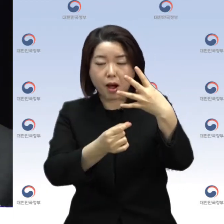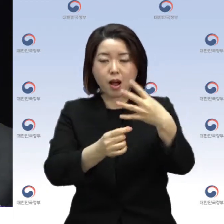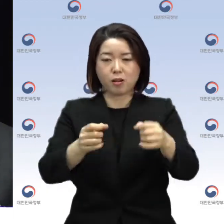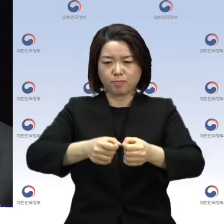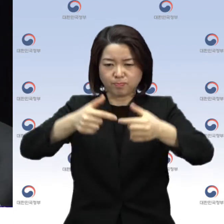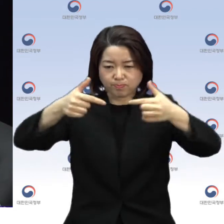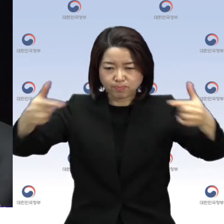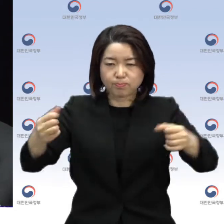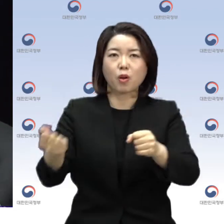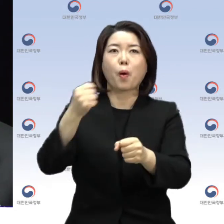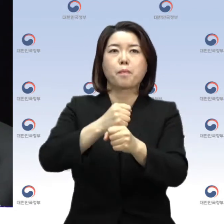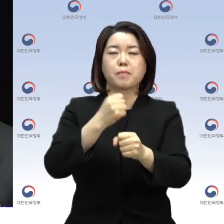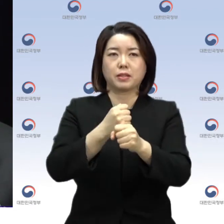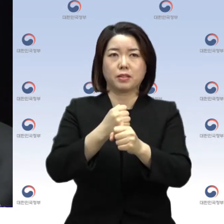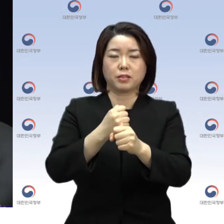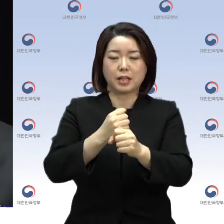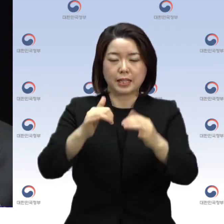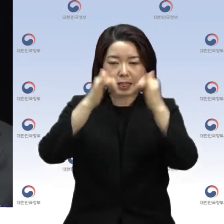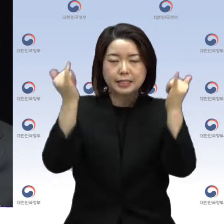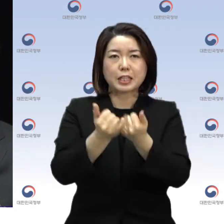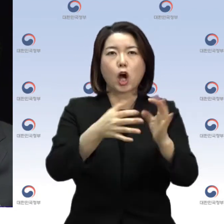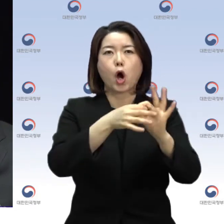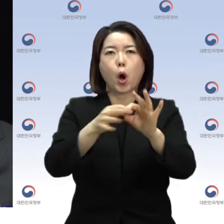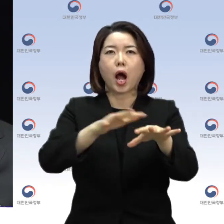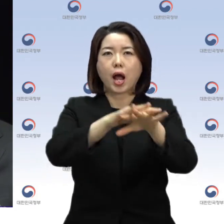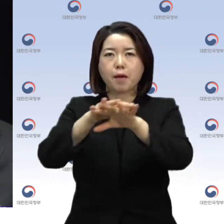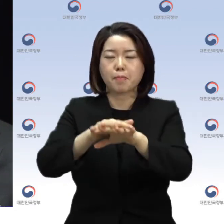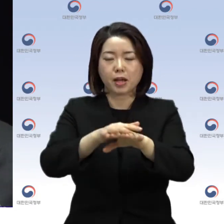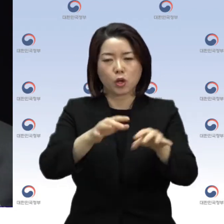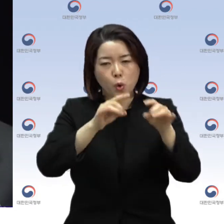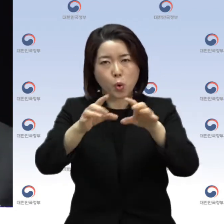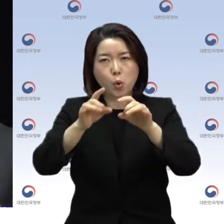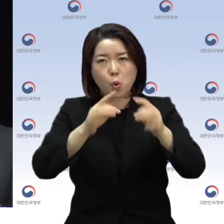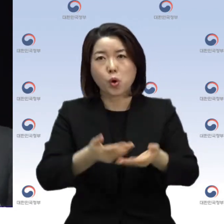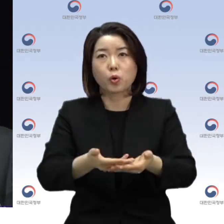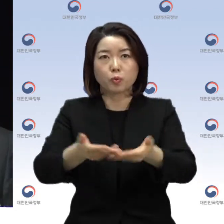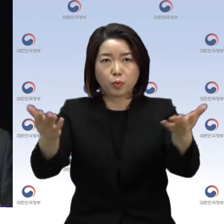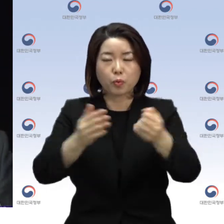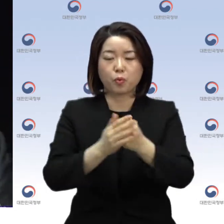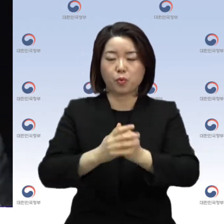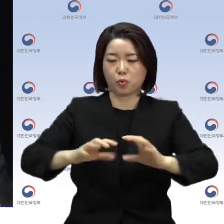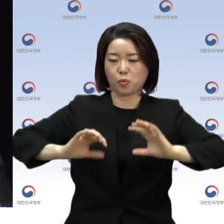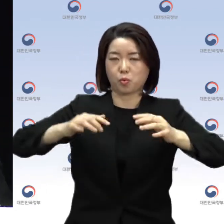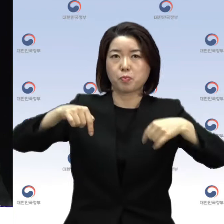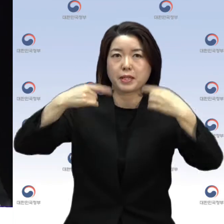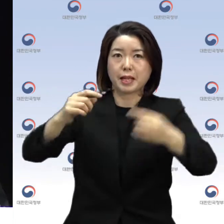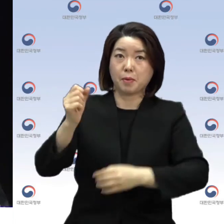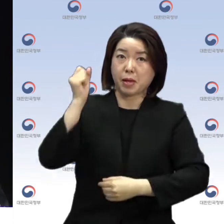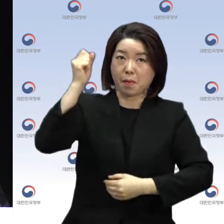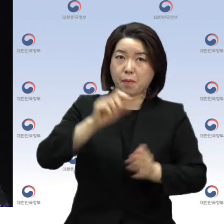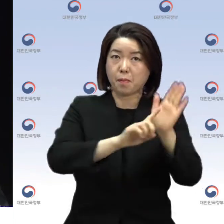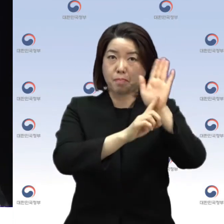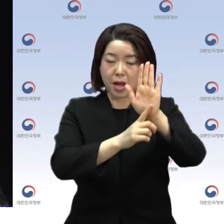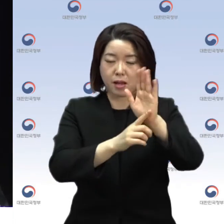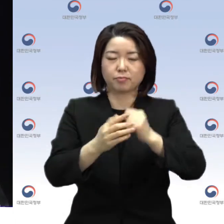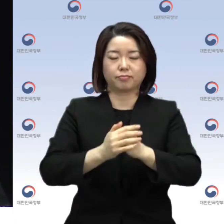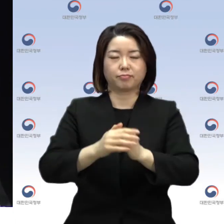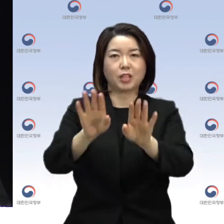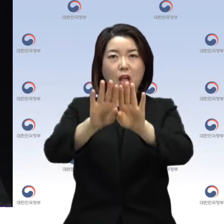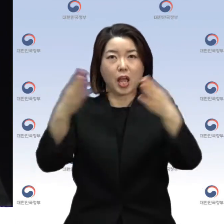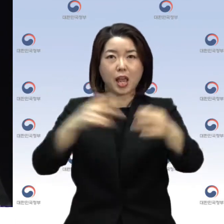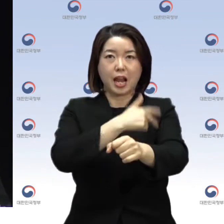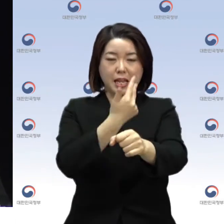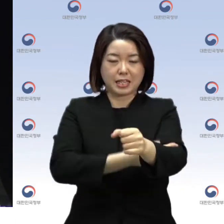확충해서 사회관계망 등을 통해 수시로 제공하는 한편 국민 참여 캠페인과 열린 저작권 교육을